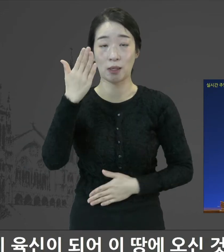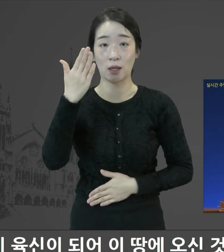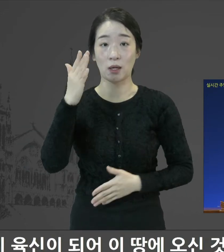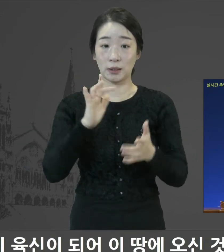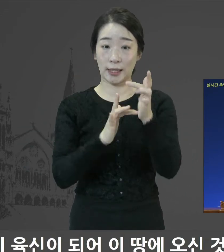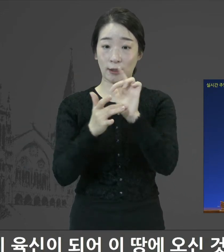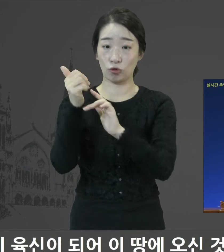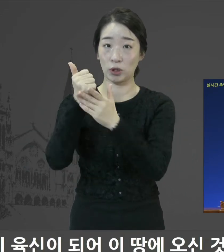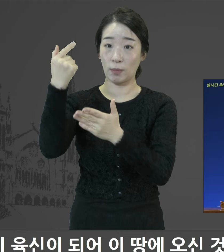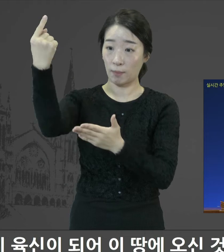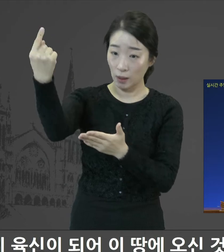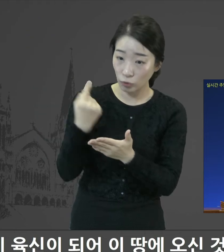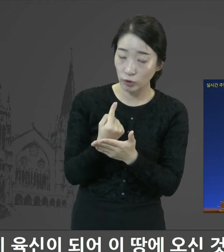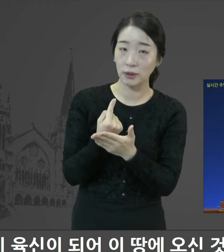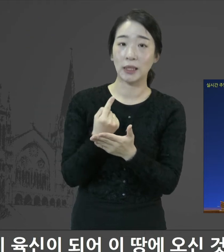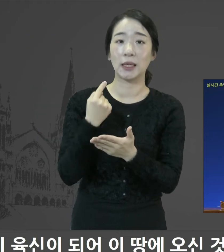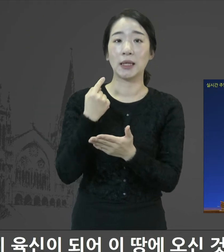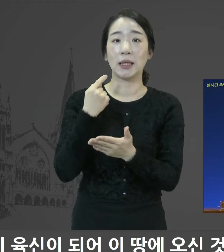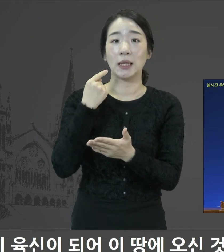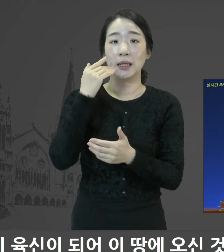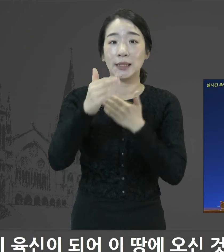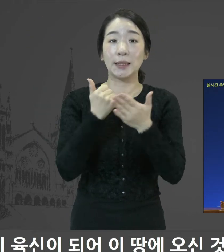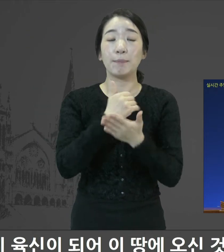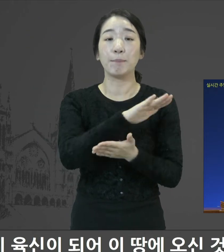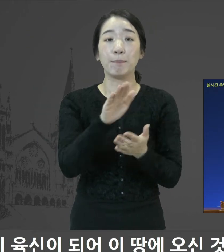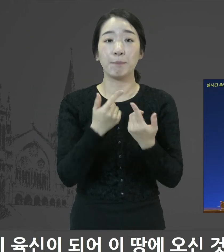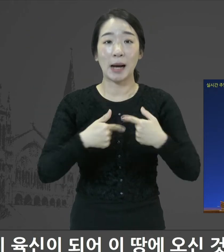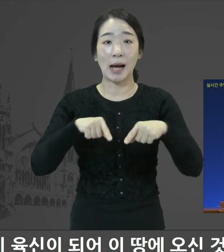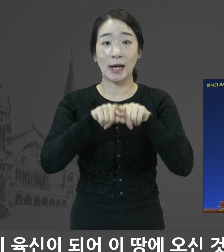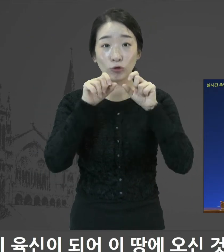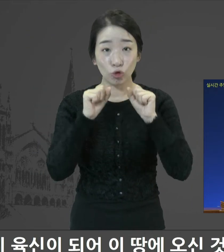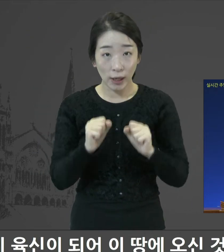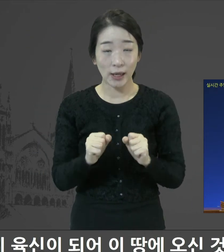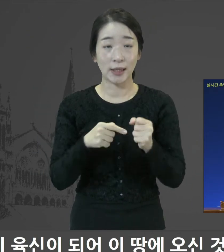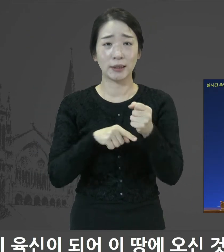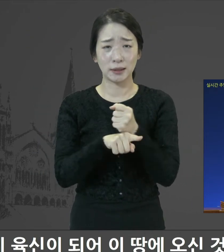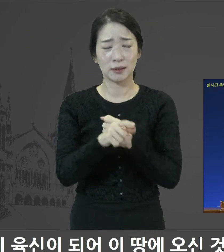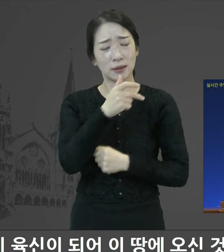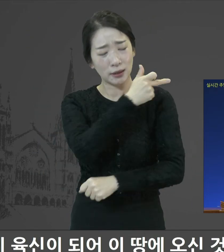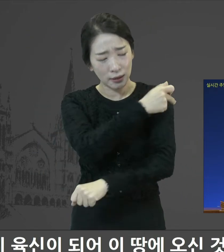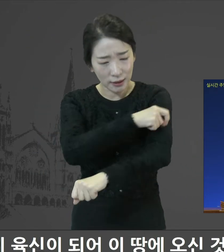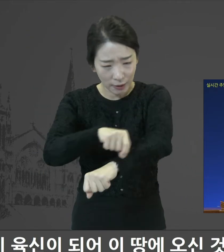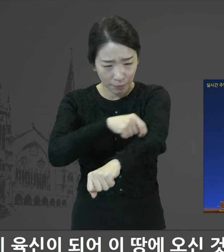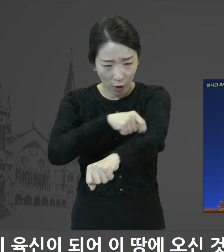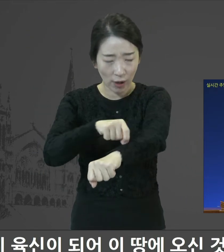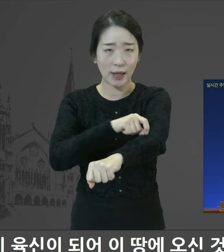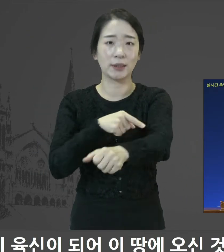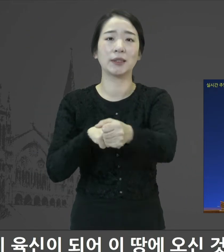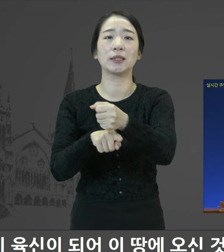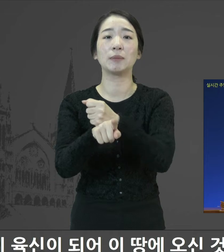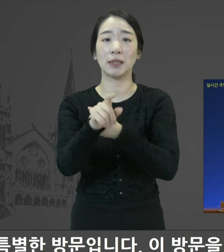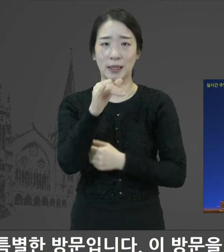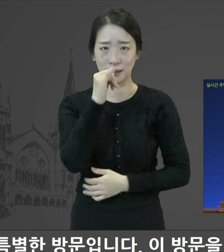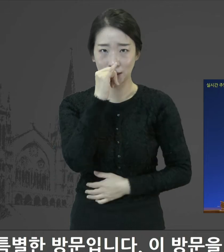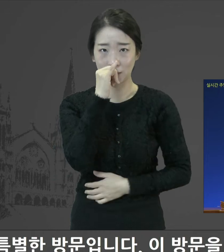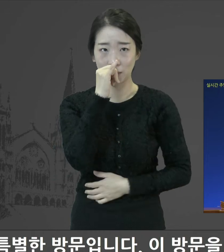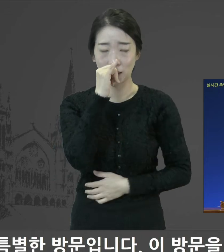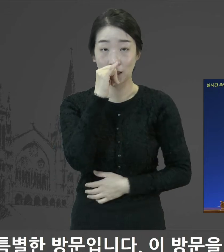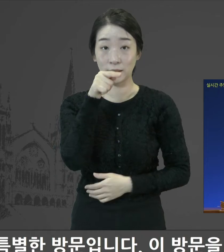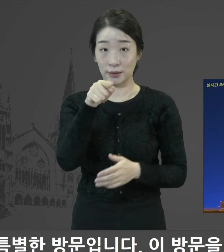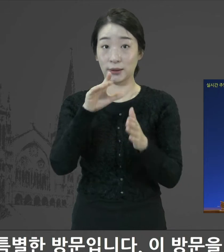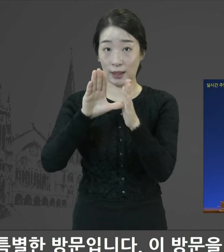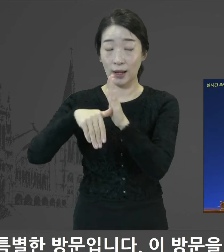방문을 임마누엘이라고 표현한 것은 정말 특별한 의미가 그 안에 담겨 있습니다. 당시에 황제만